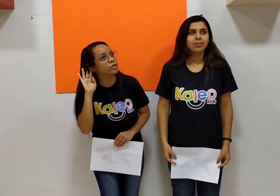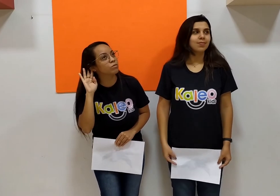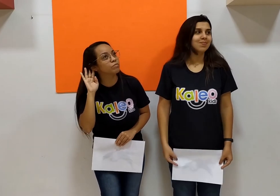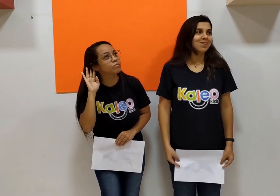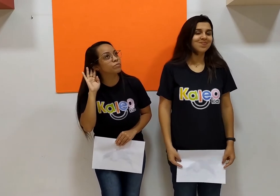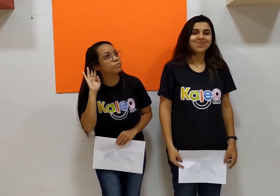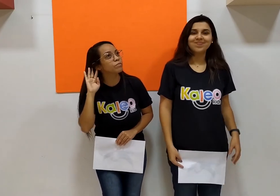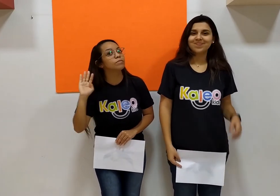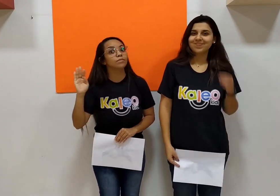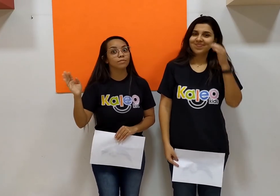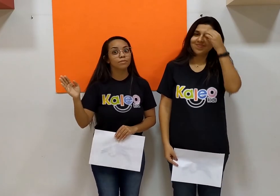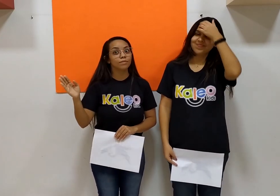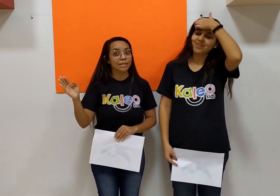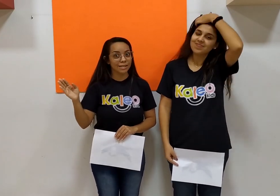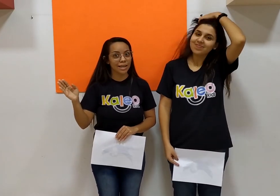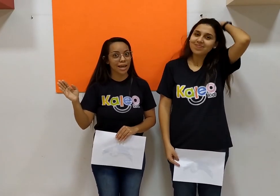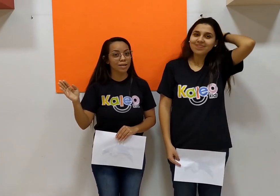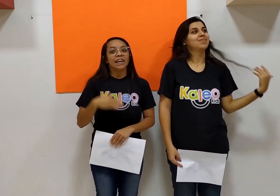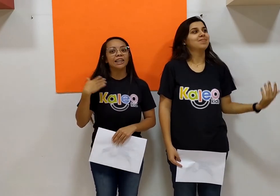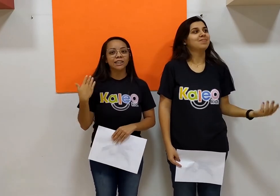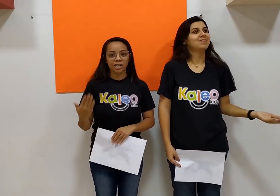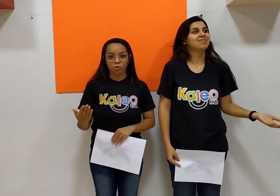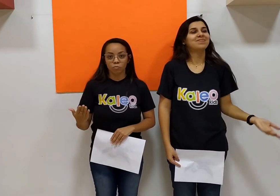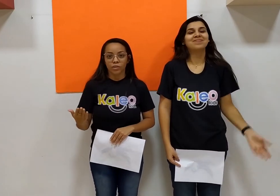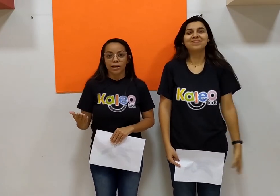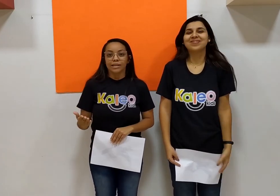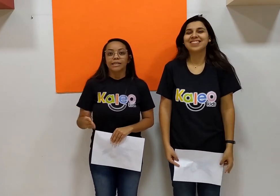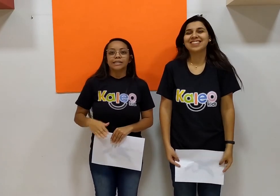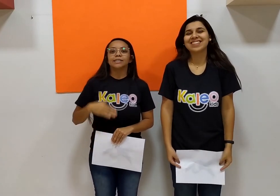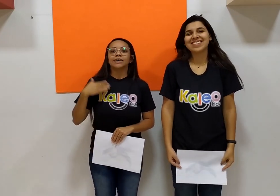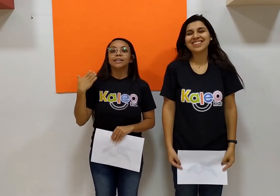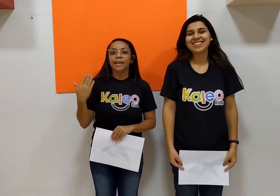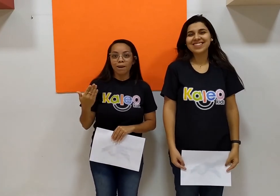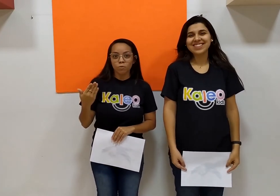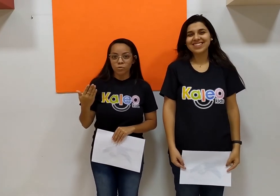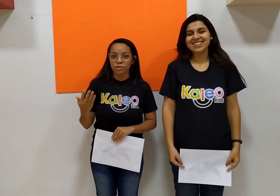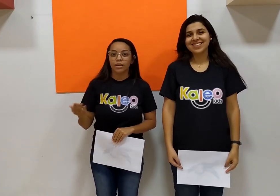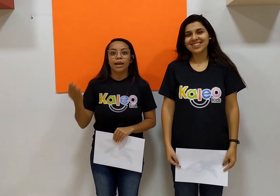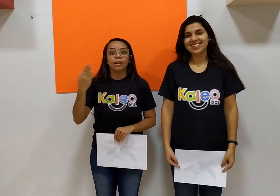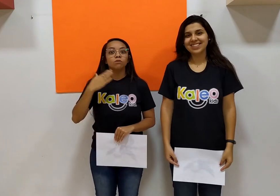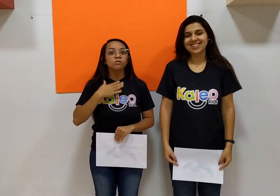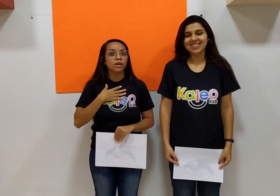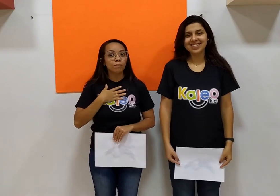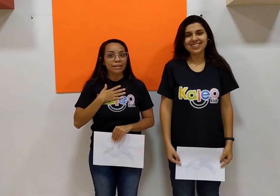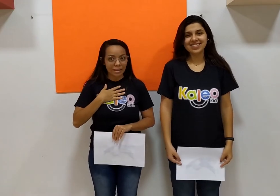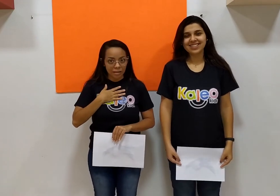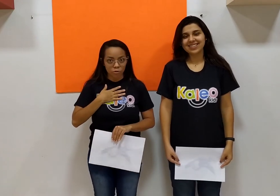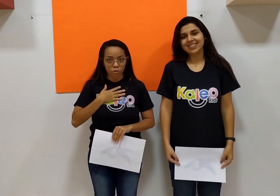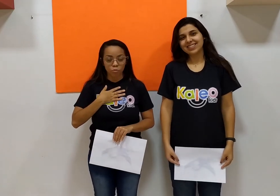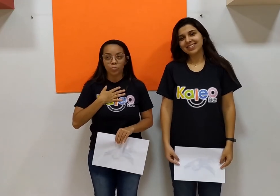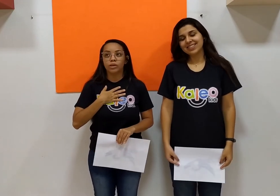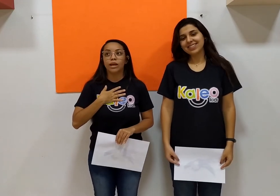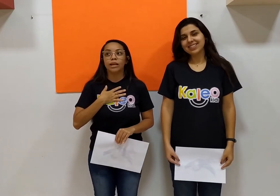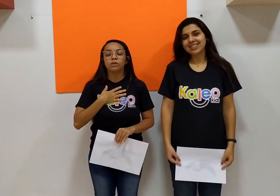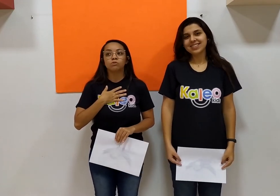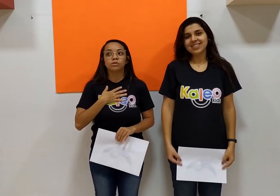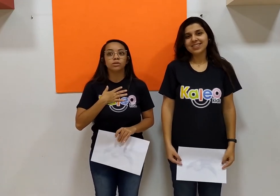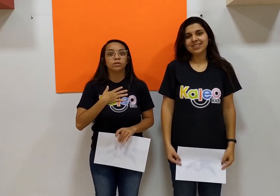acham? Eu sim, acho, né? Então, se Deus, ele nos ama tanto e ele nos